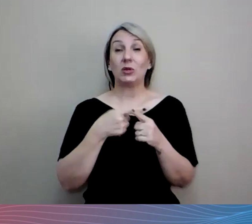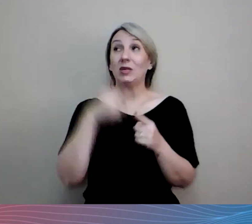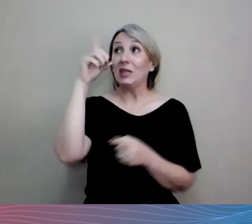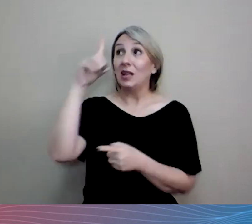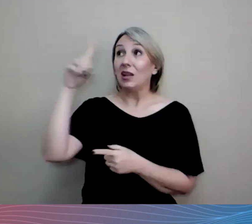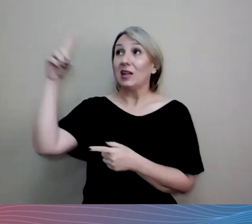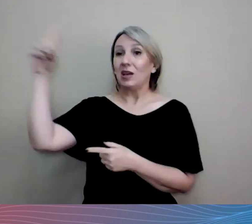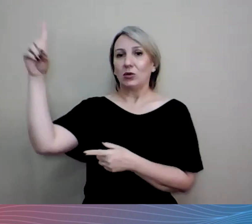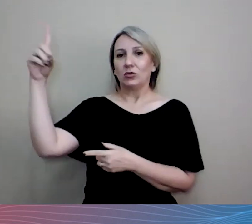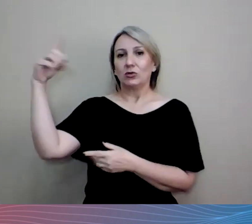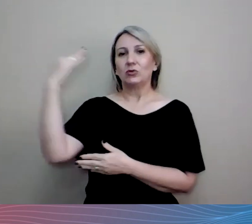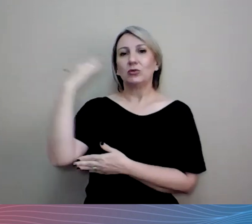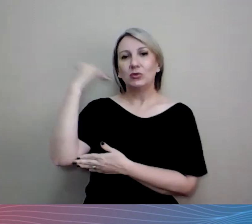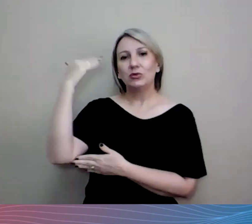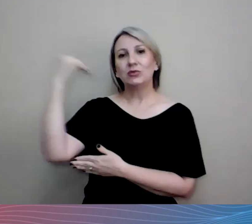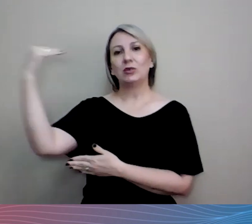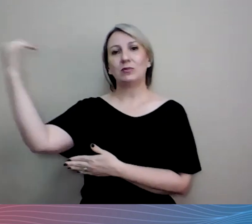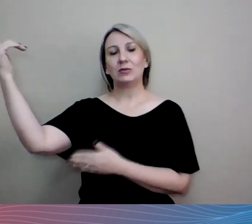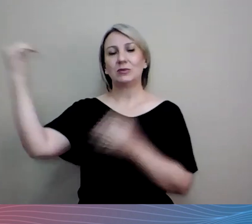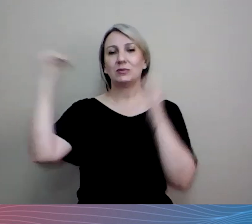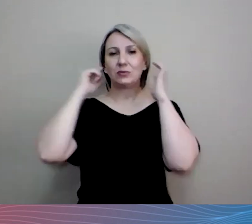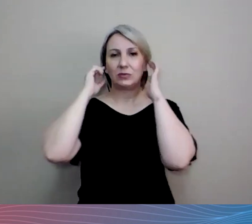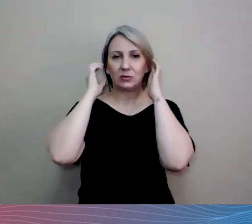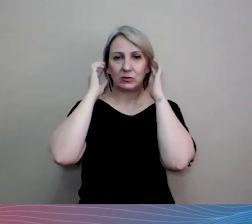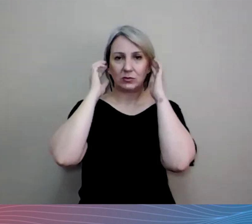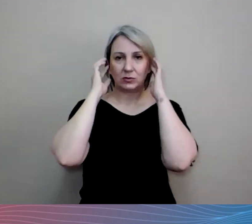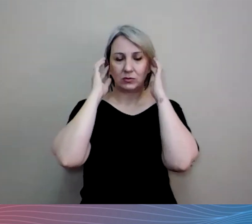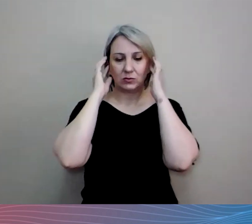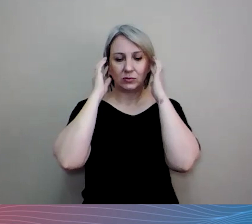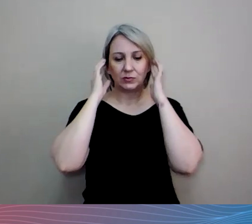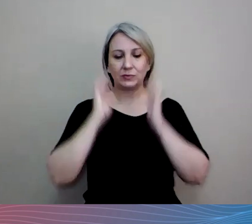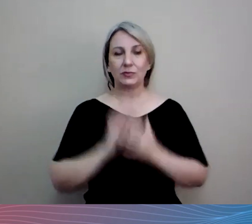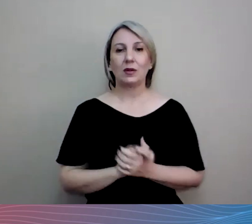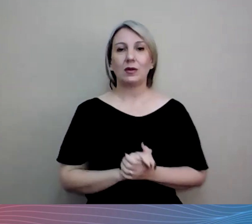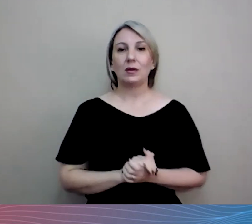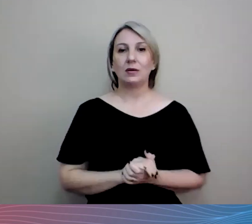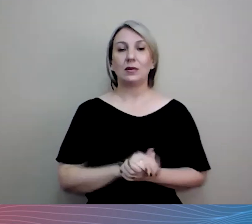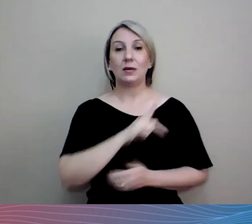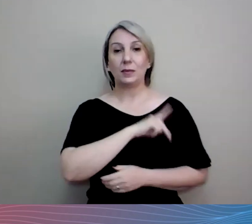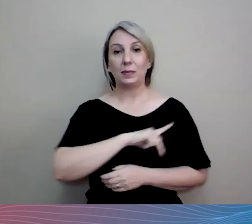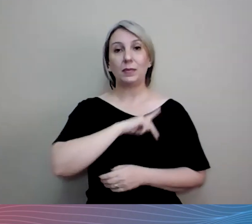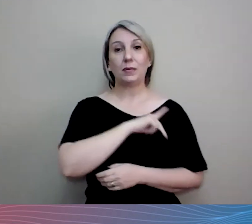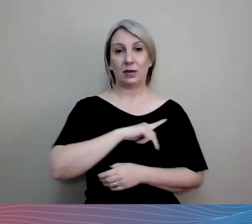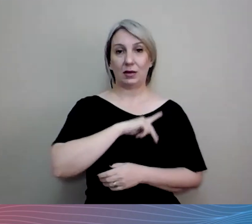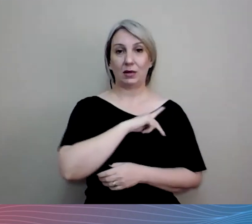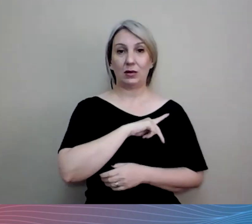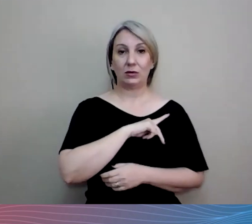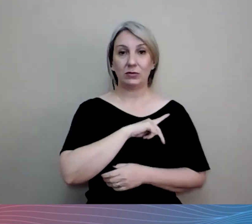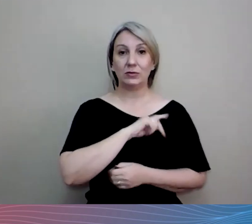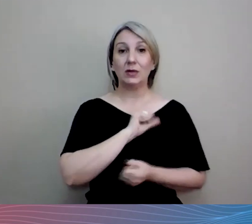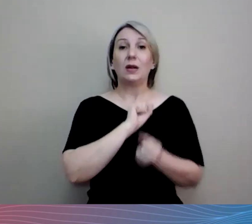eu digo o seguinte: Paulo não somente considera ser um prisioneiro de Cristo